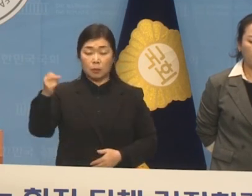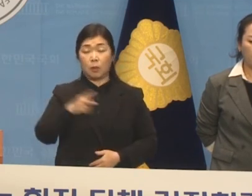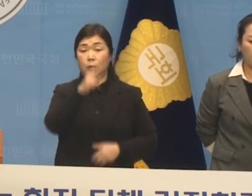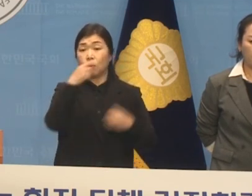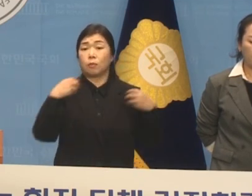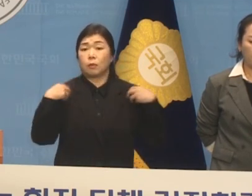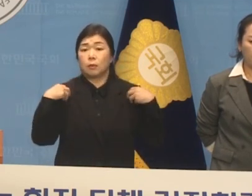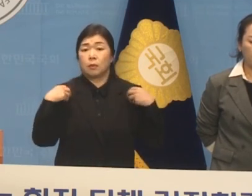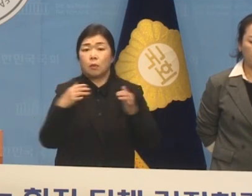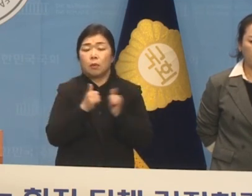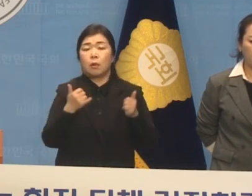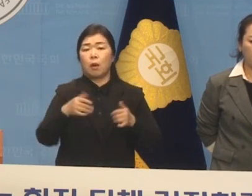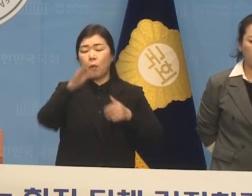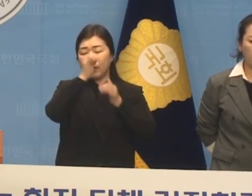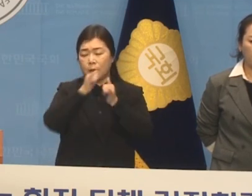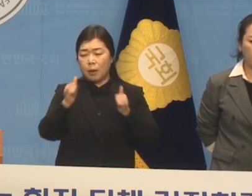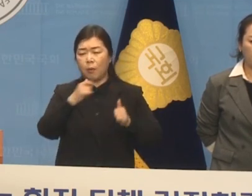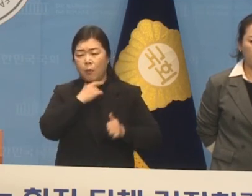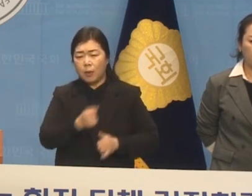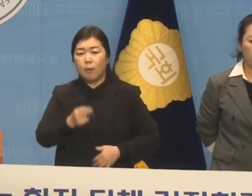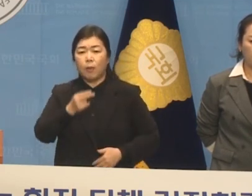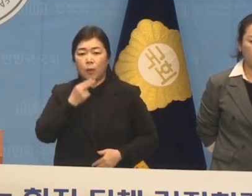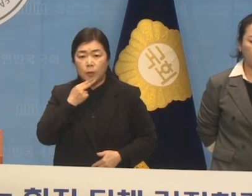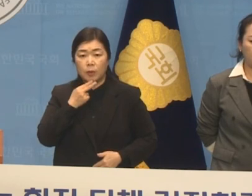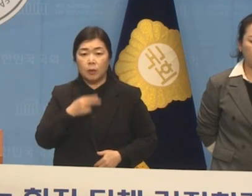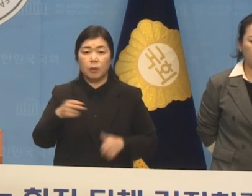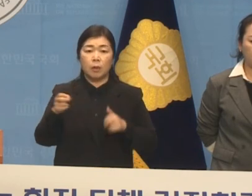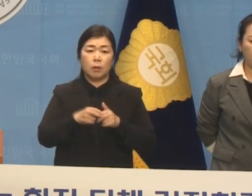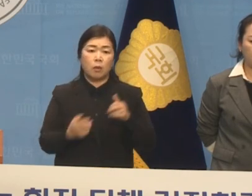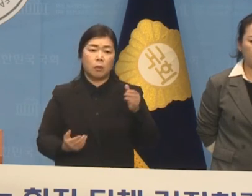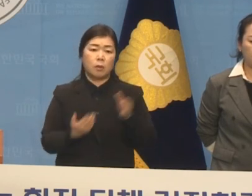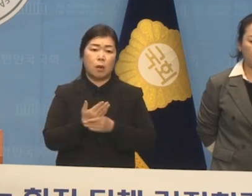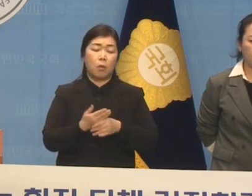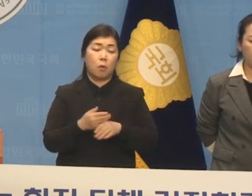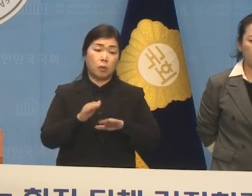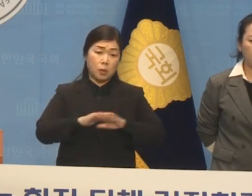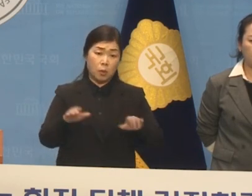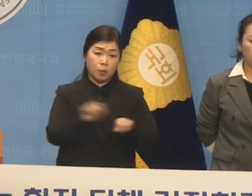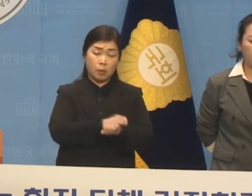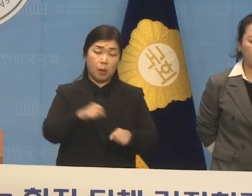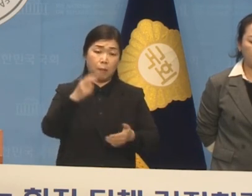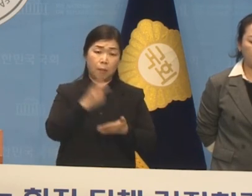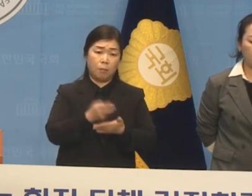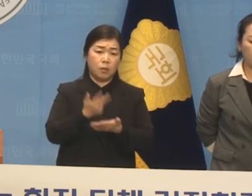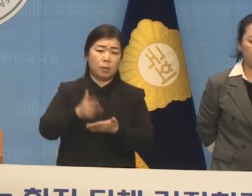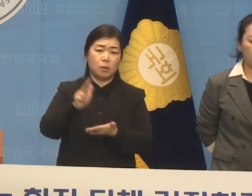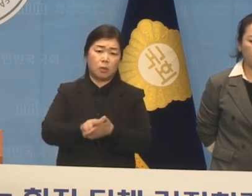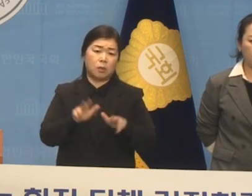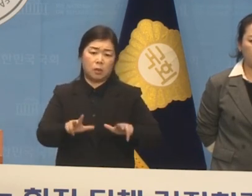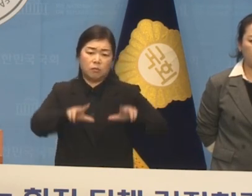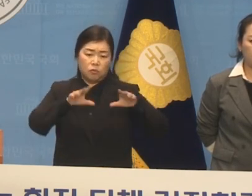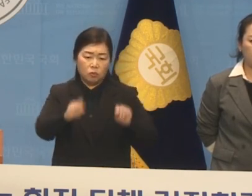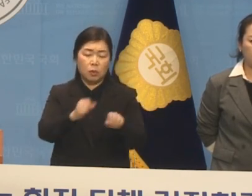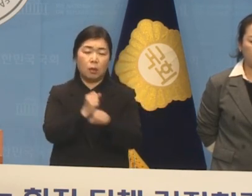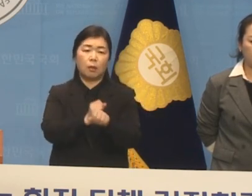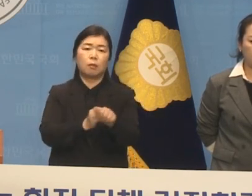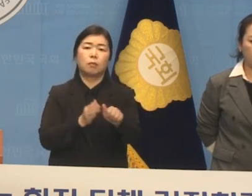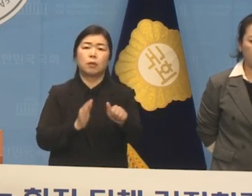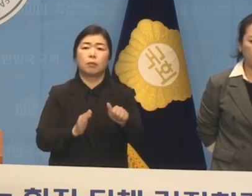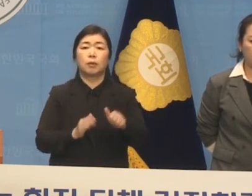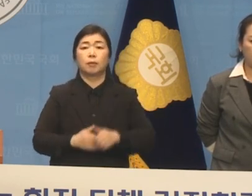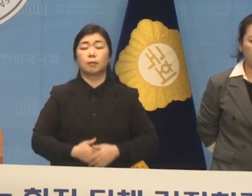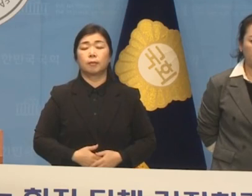정부는 국민과 환자들이 원치 않는 의료사고 처리 특례법의 제정을 즉각 중단하기를